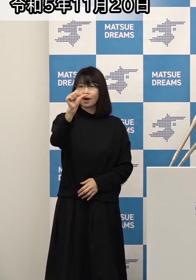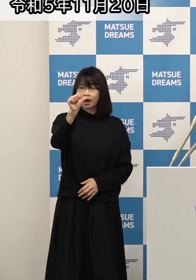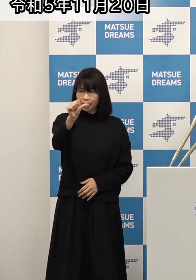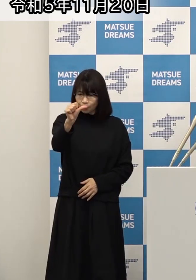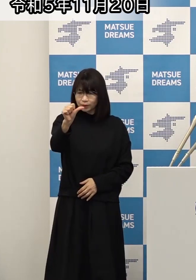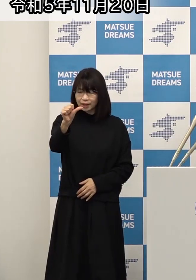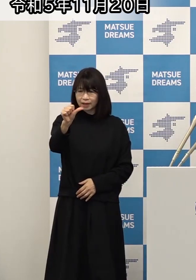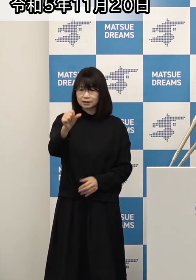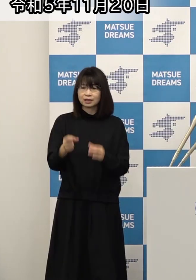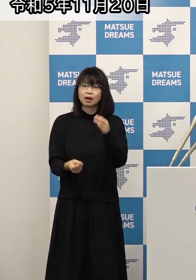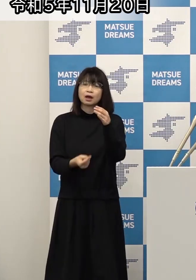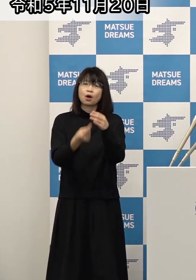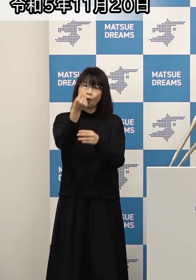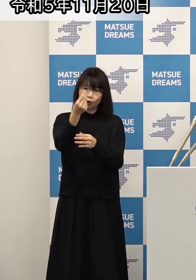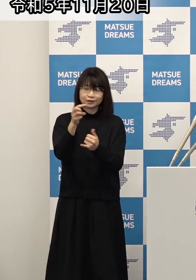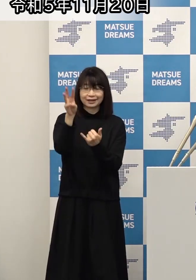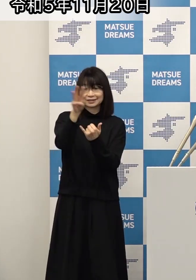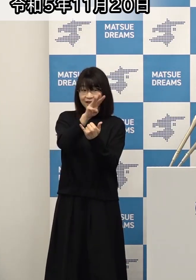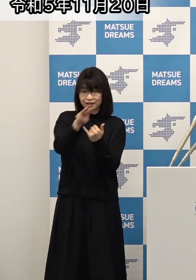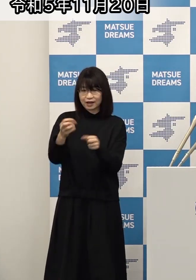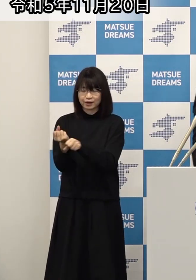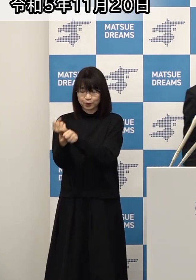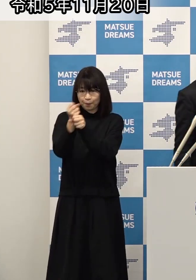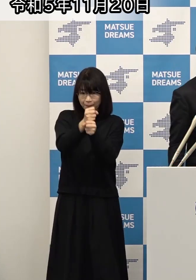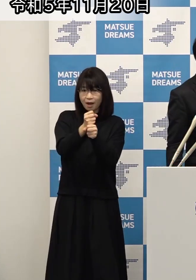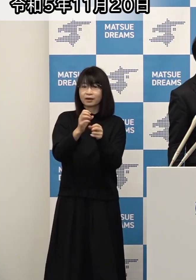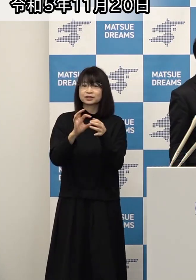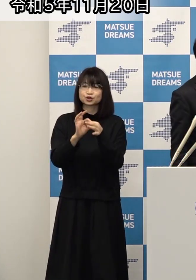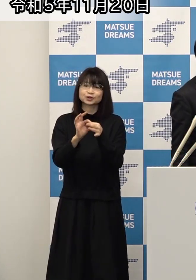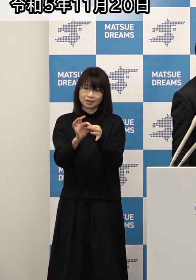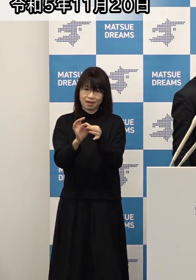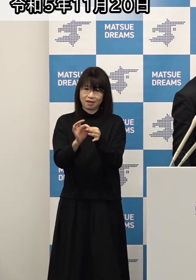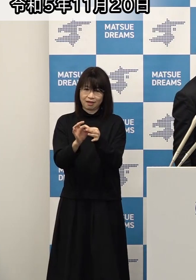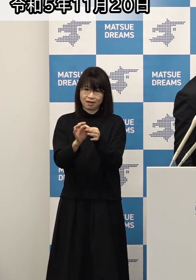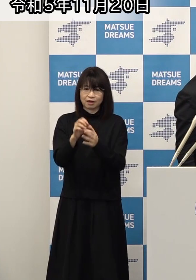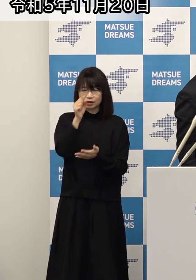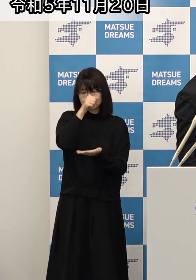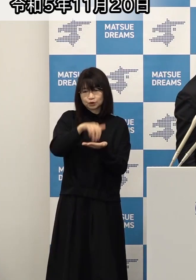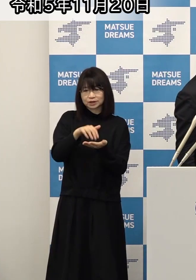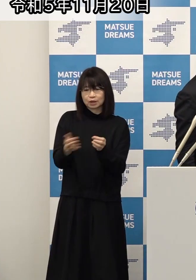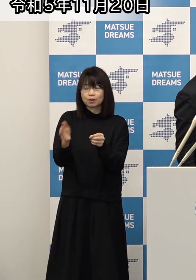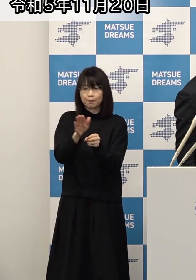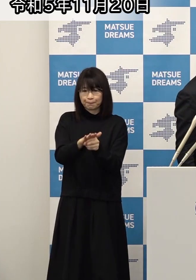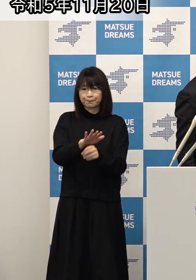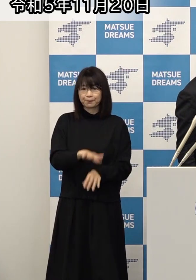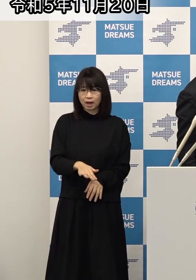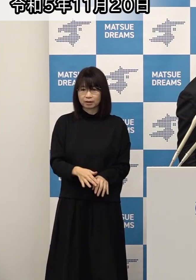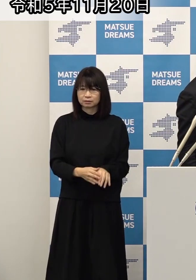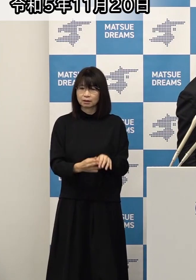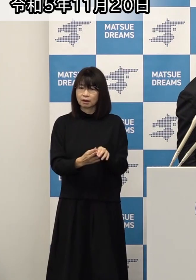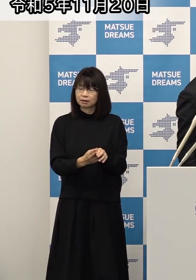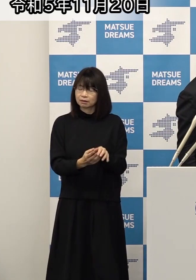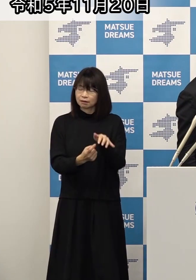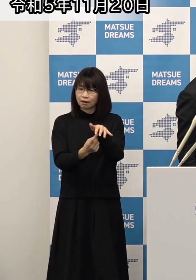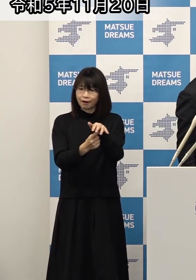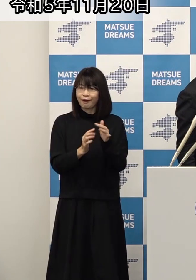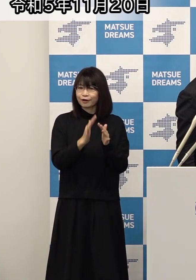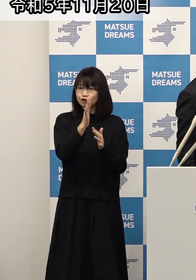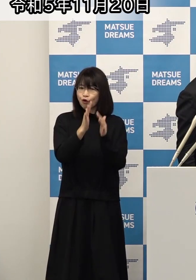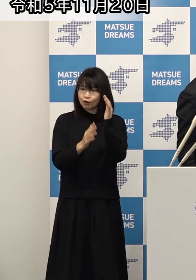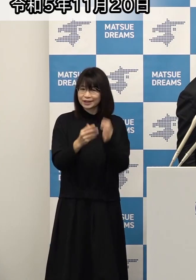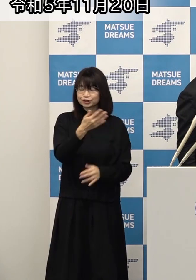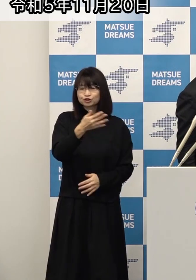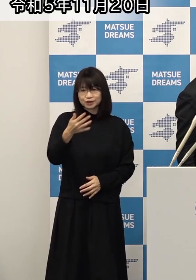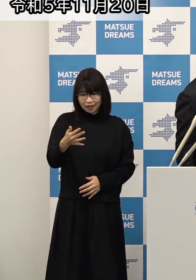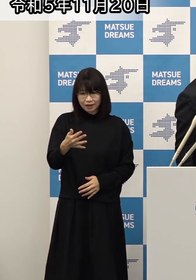って被災した箇所の復旧を進めるという費用を計上させていただいております。 農林水産施設、公共土木